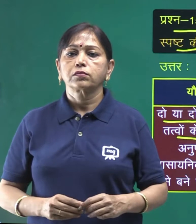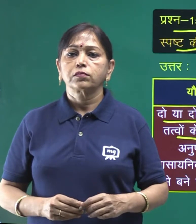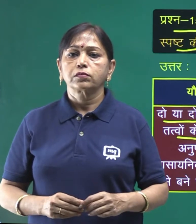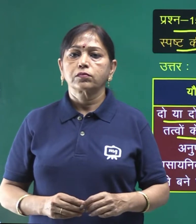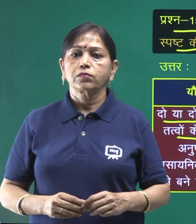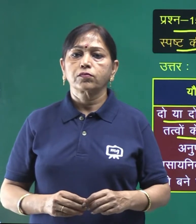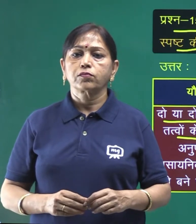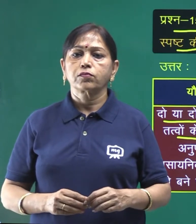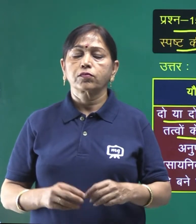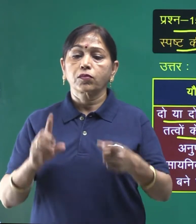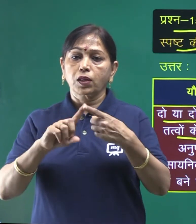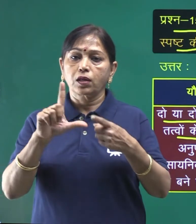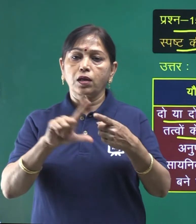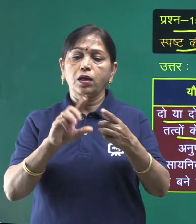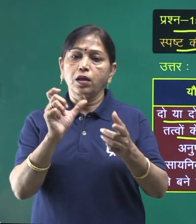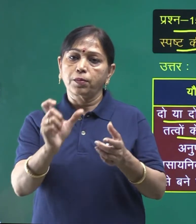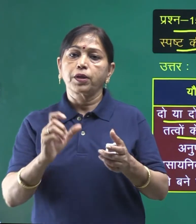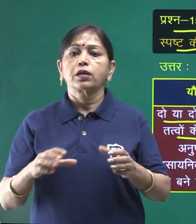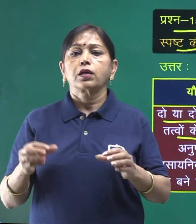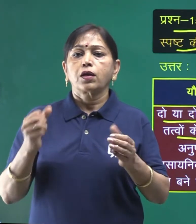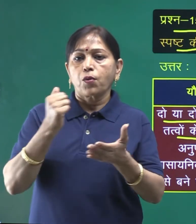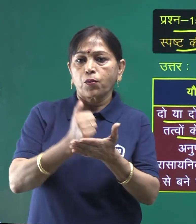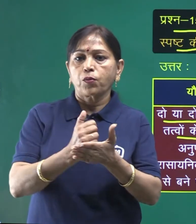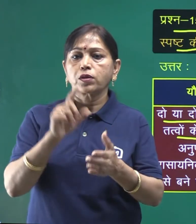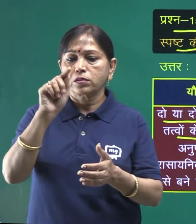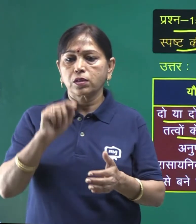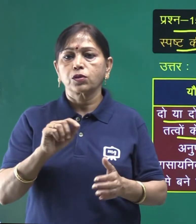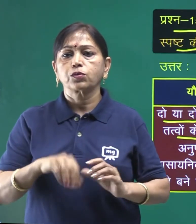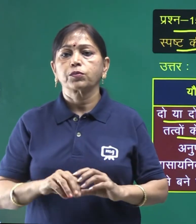तत्वों के निश्चित अनुपात में